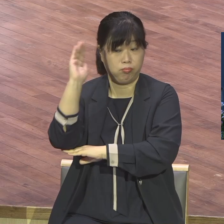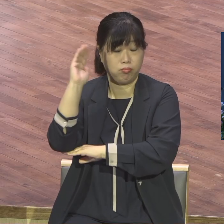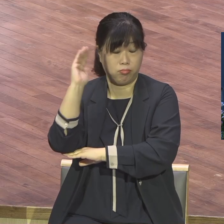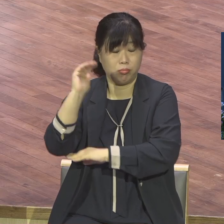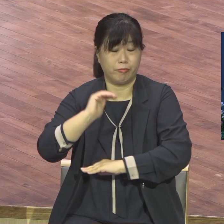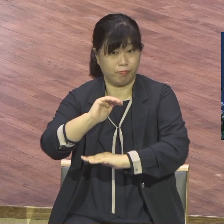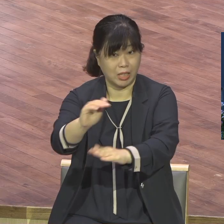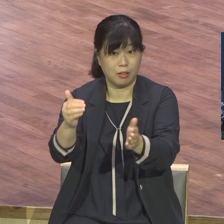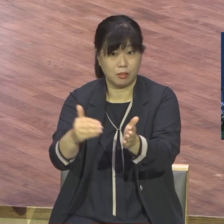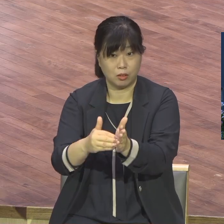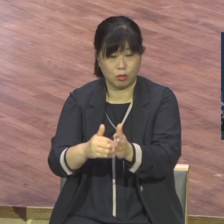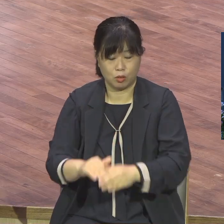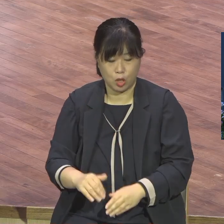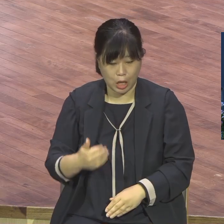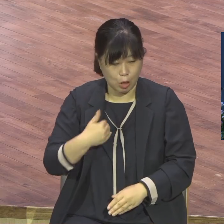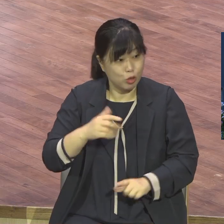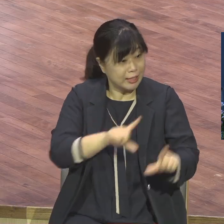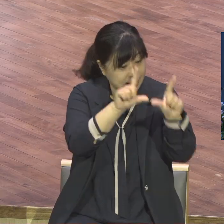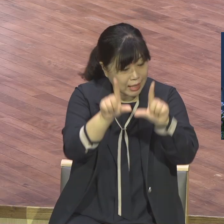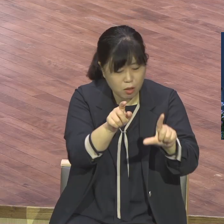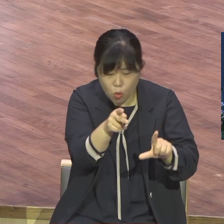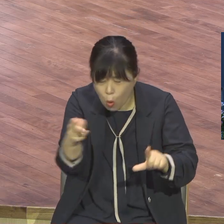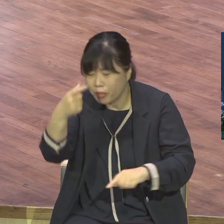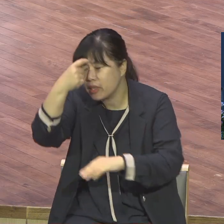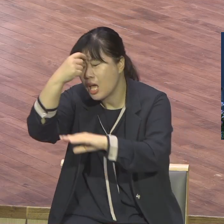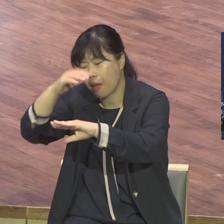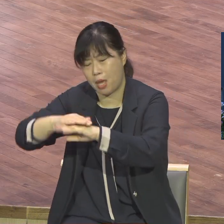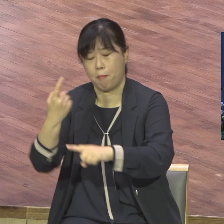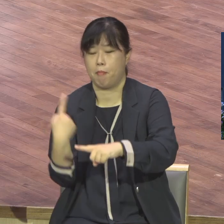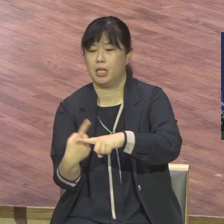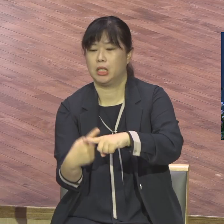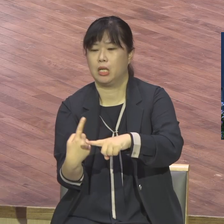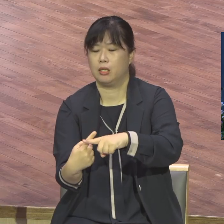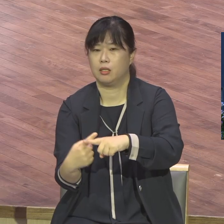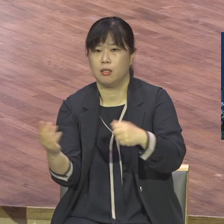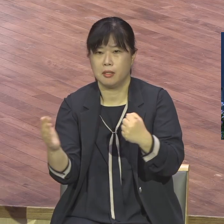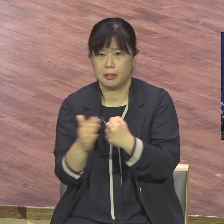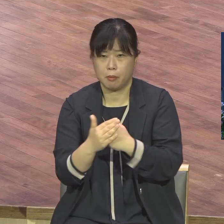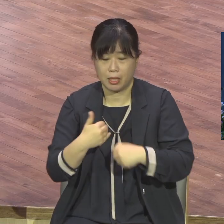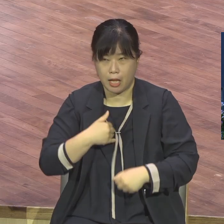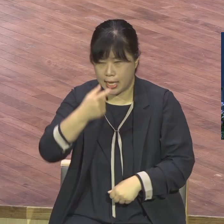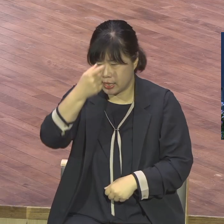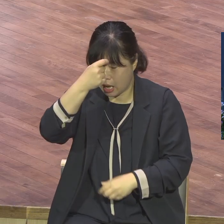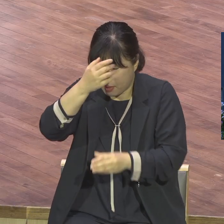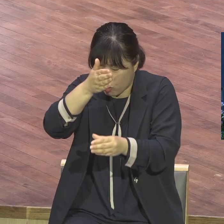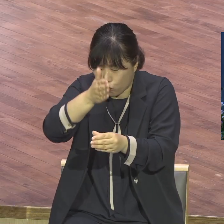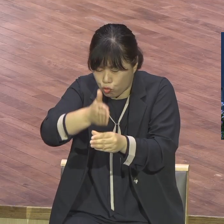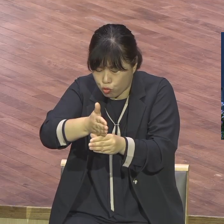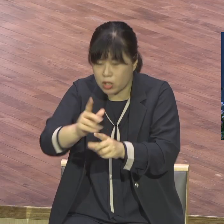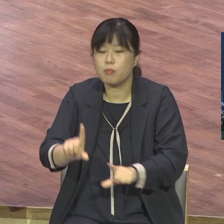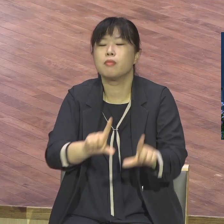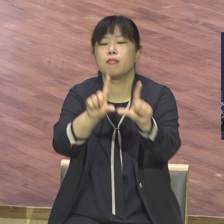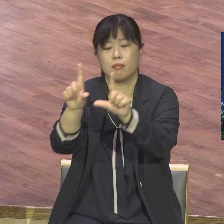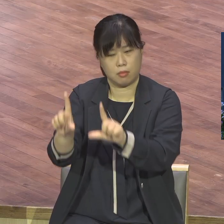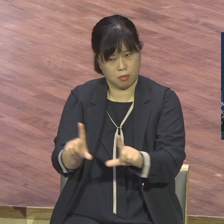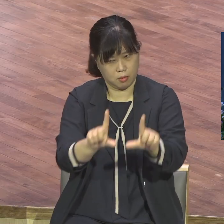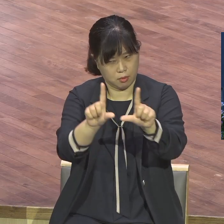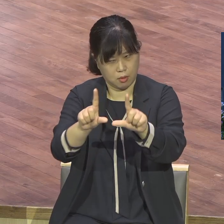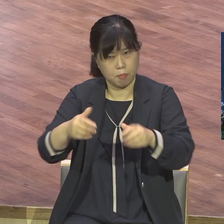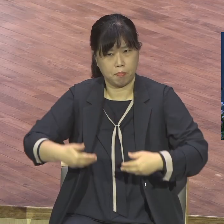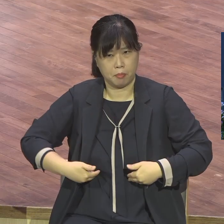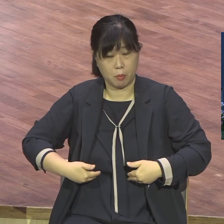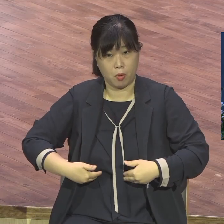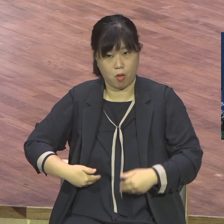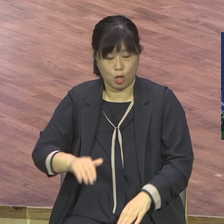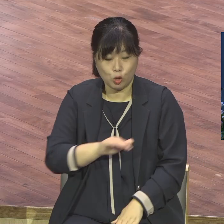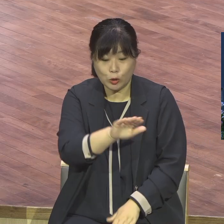예배다. 예배. 삶 자체가 예배가 된다. 삶 자체 예배가 이끄는 삶이 되어야 된다. 예배가 인생 최우선